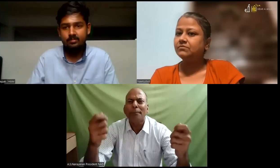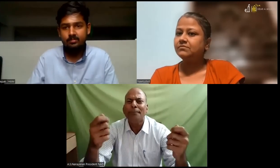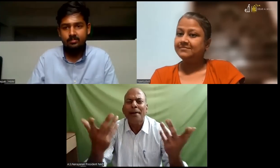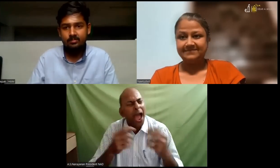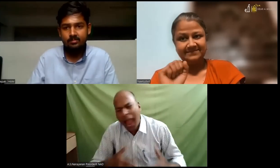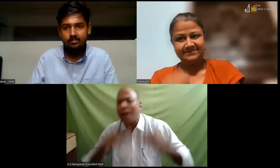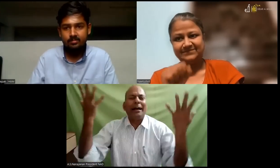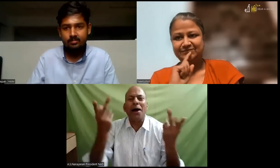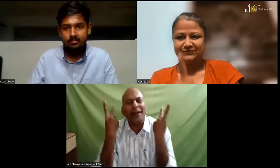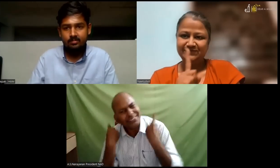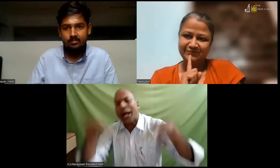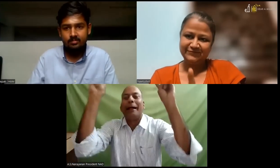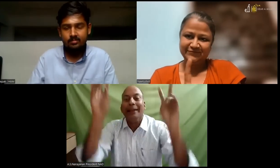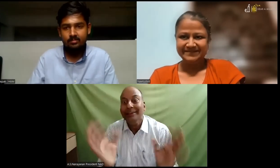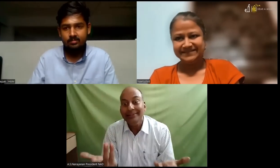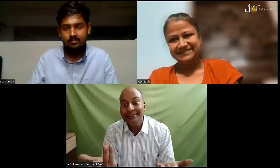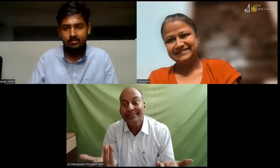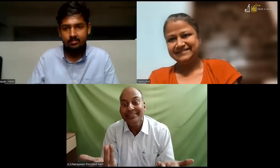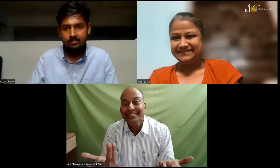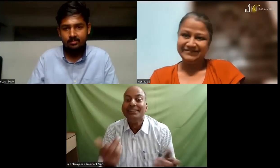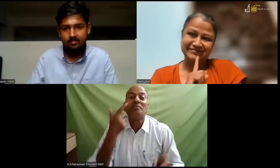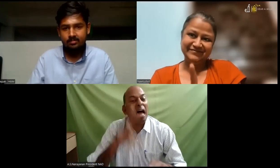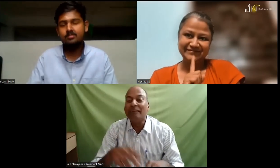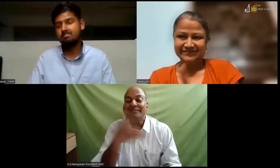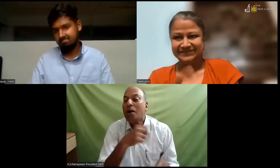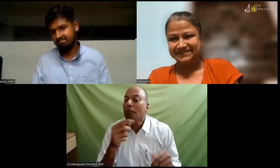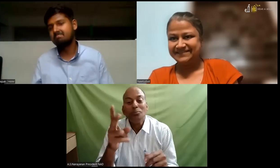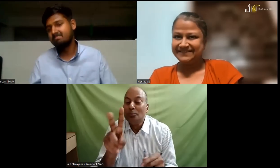की यार अपने आप क्या करें